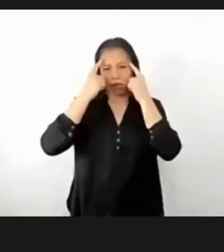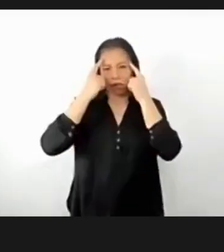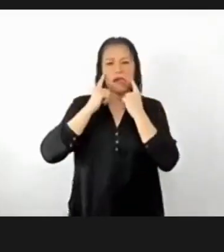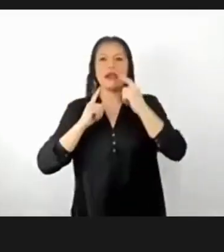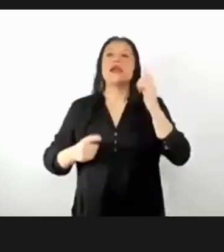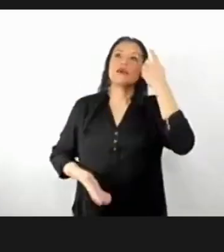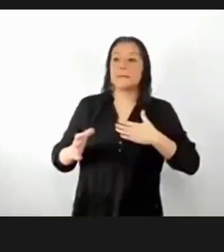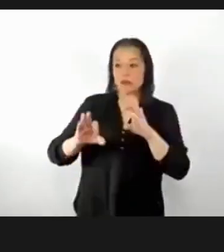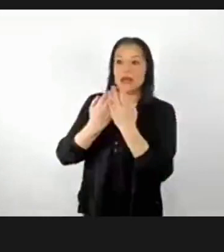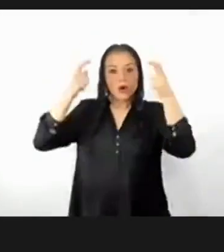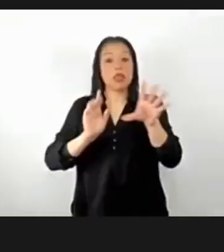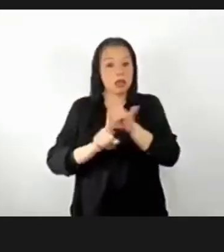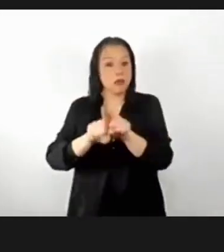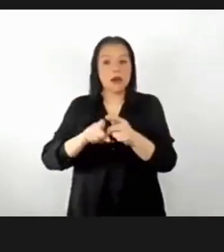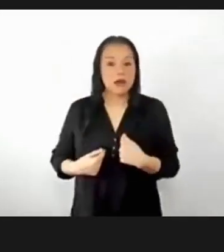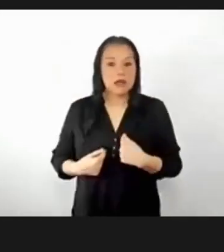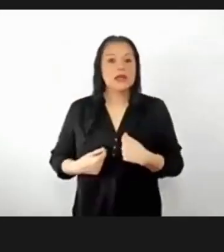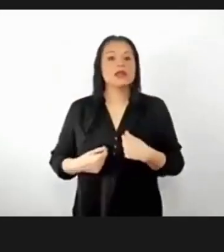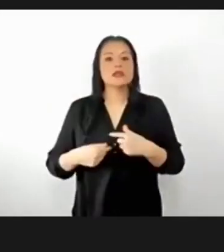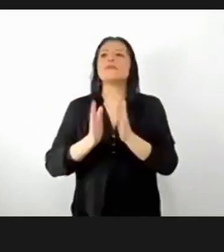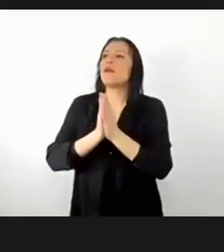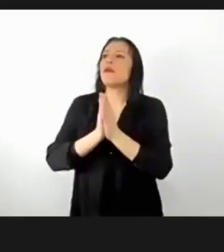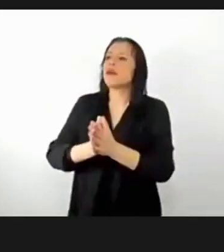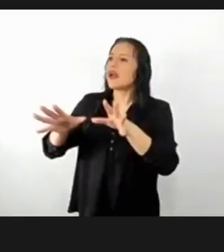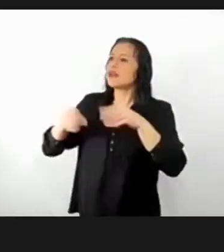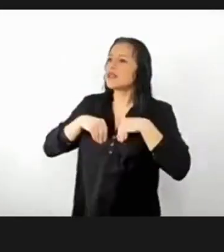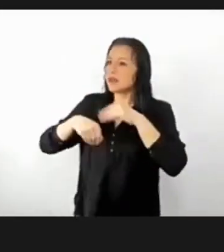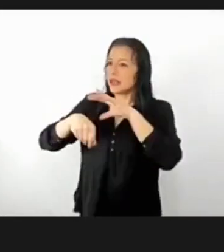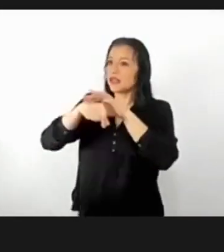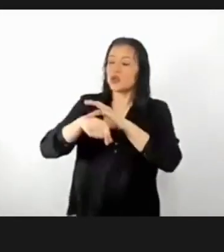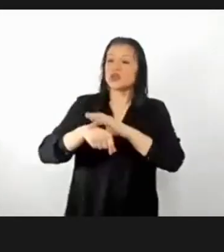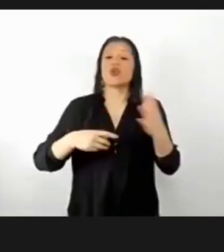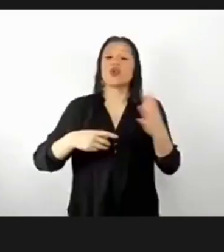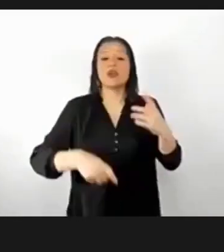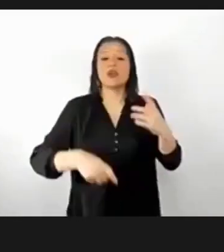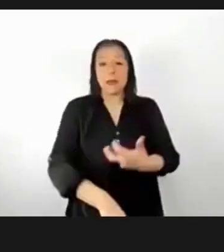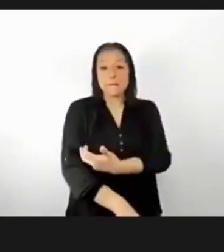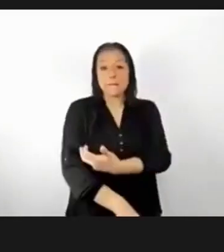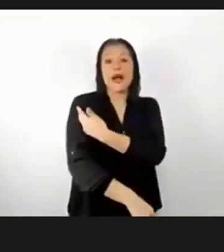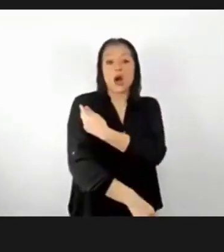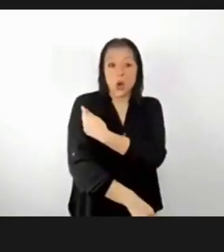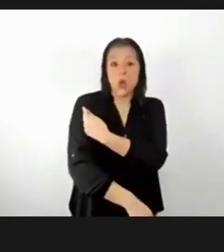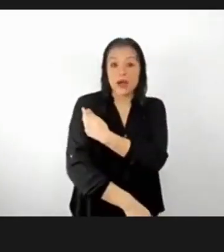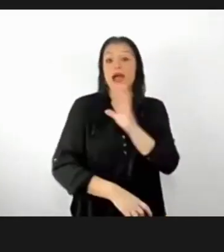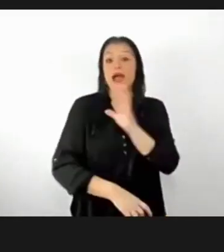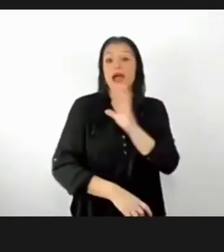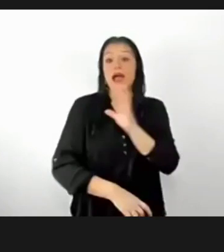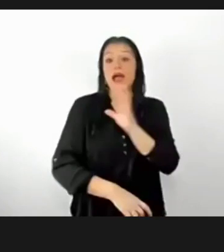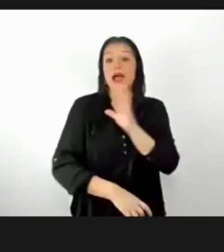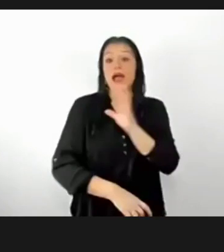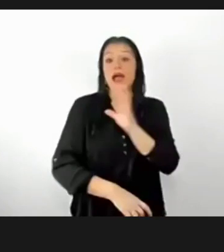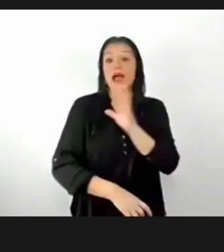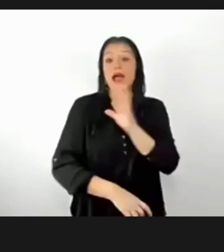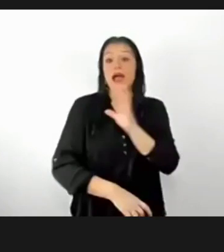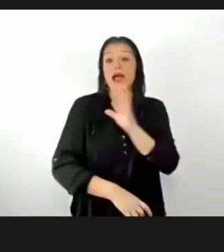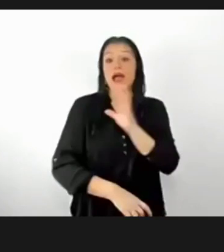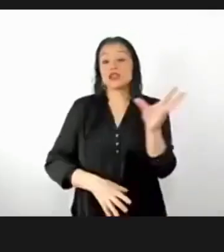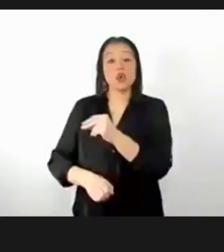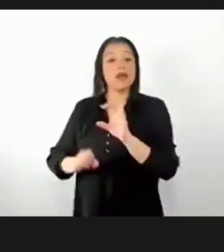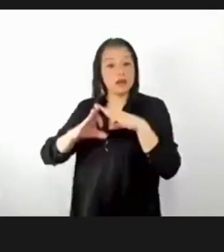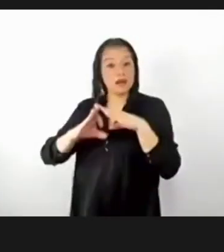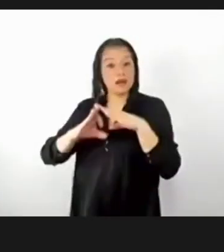real se vayan a infectar e hizo que el rey acepte que el doctor Jenner vacune a la familia. Y así